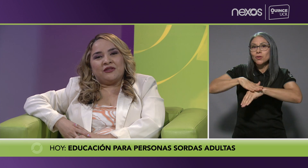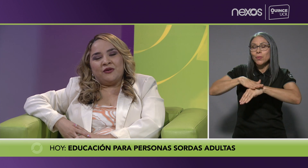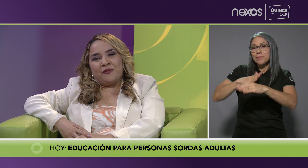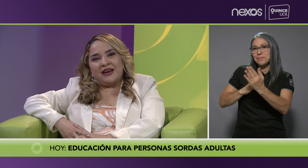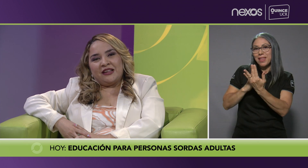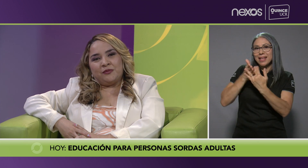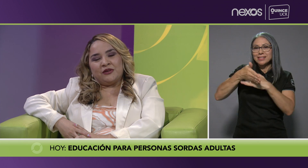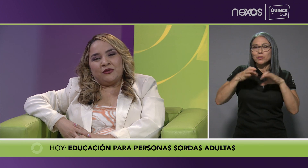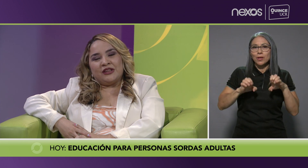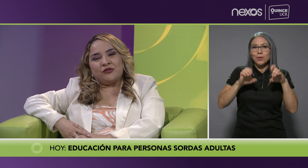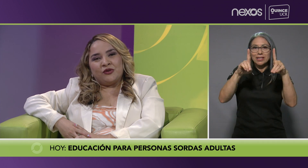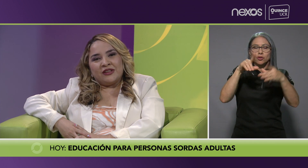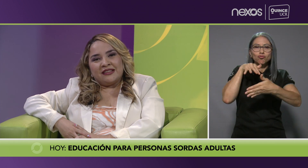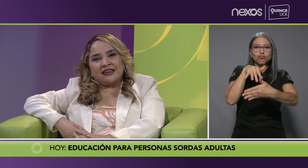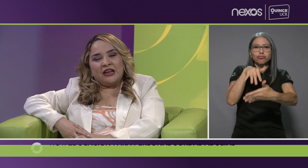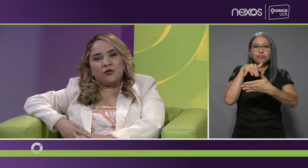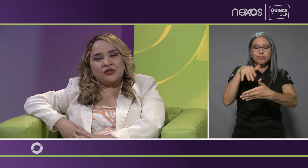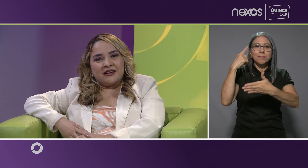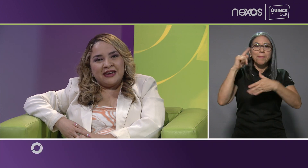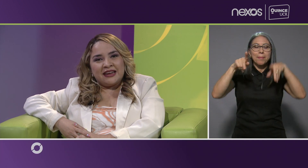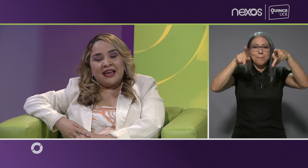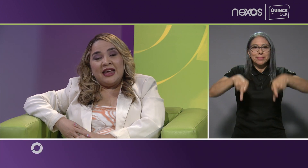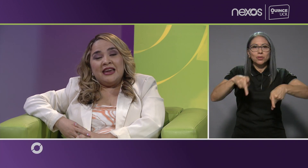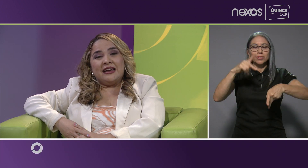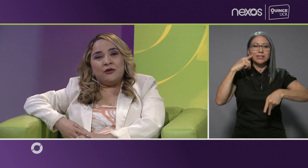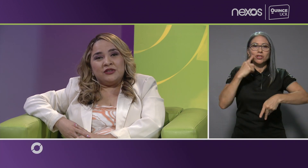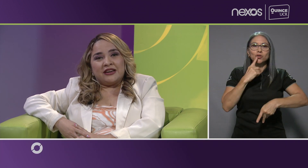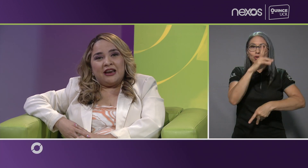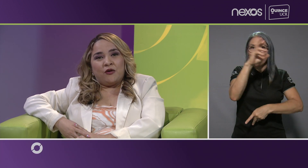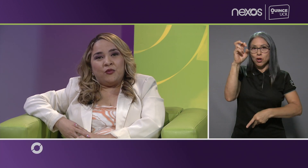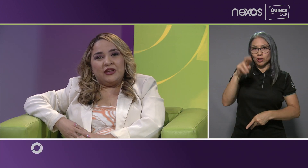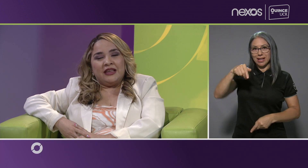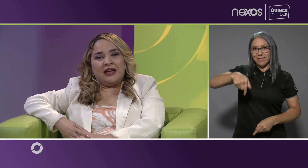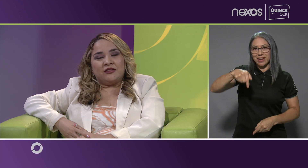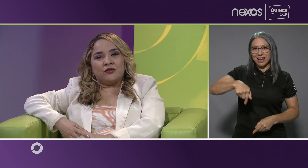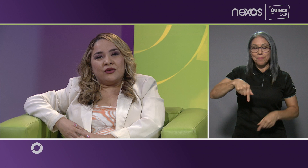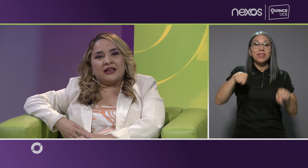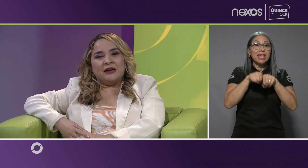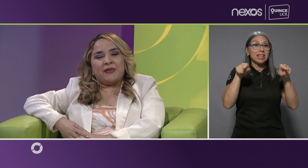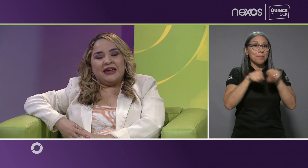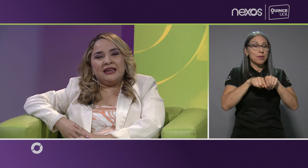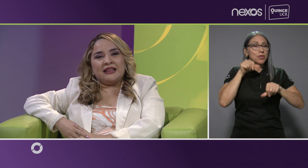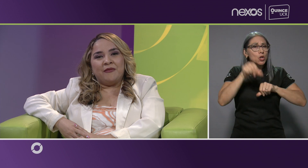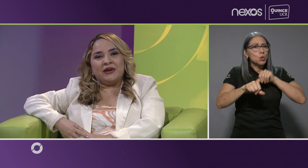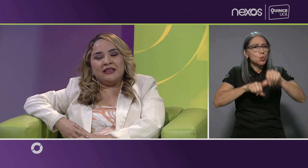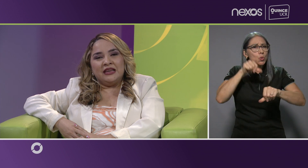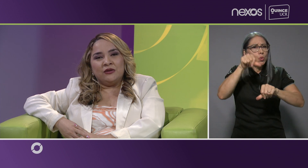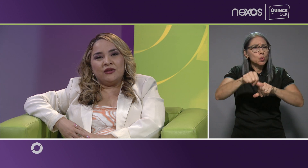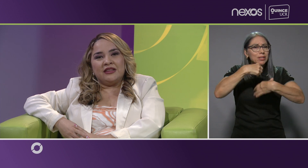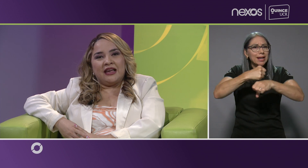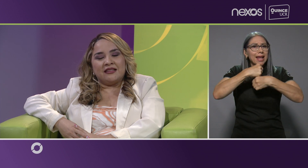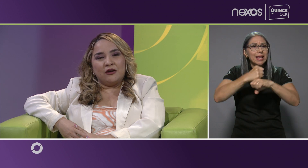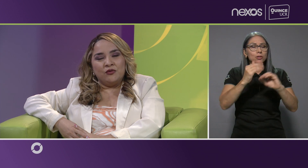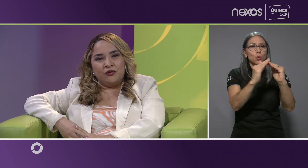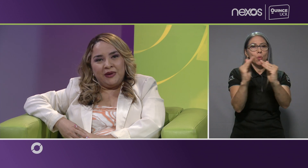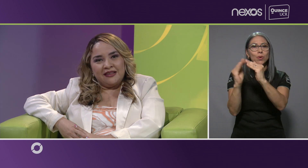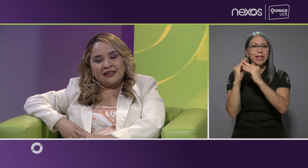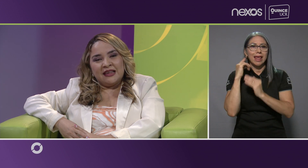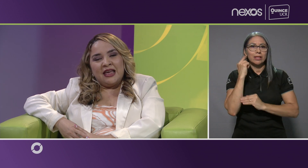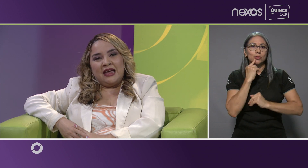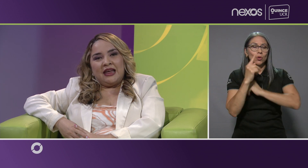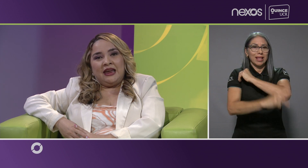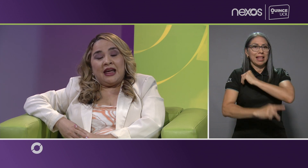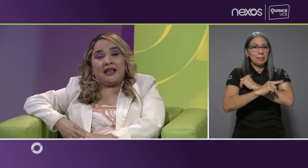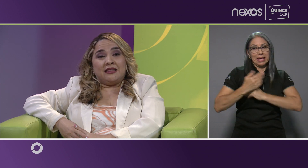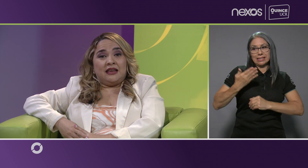a la educación para las personas sordas aquí en Costa Rica y la lucha que la comunidad sorda del país ha emprendido desde hace algunos